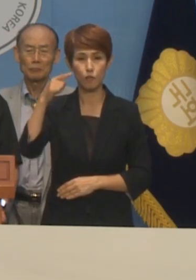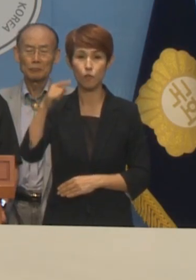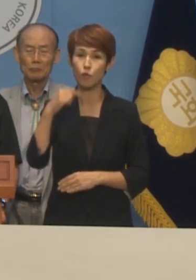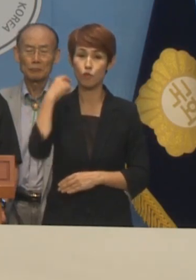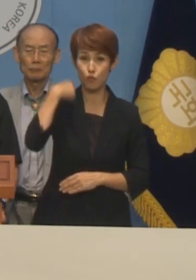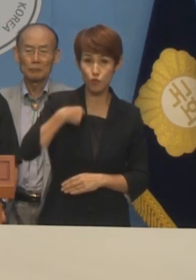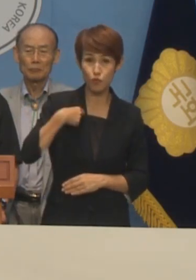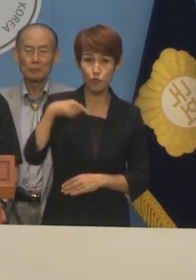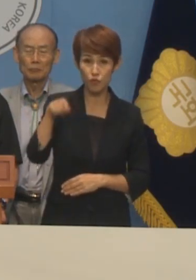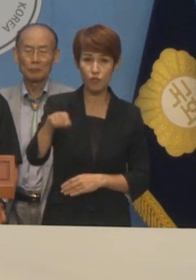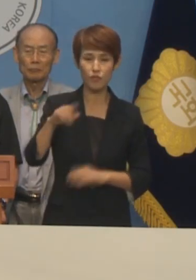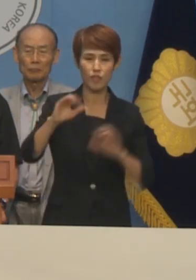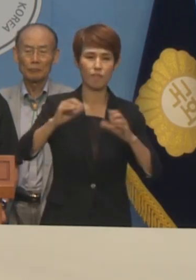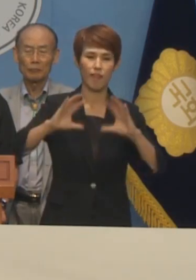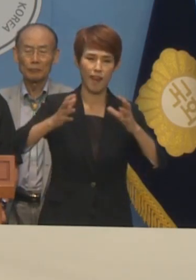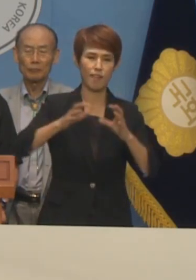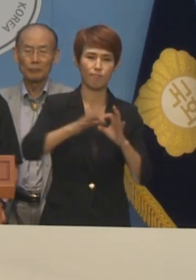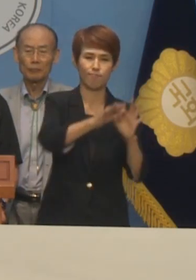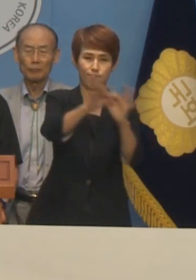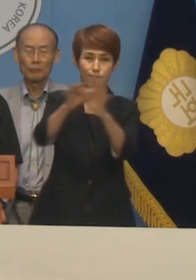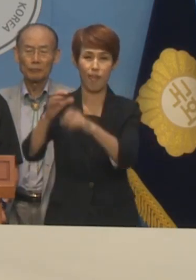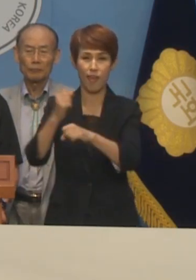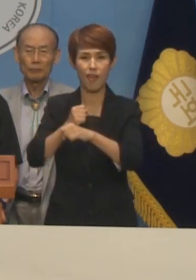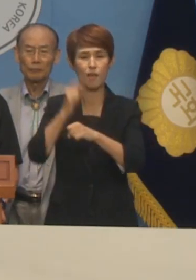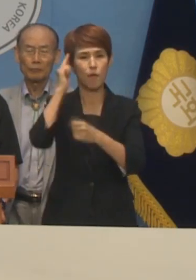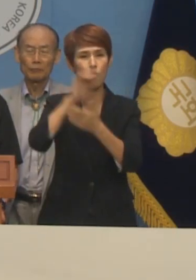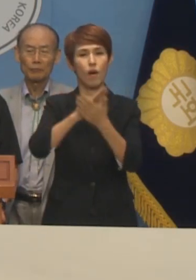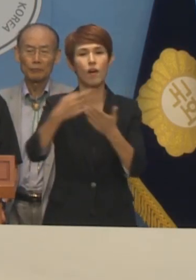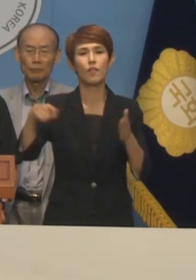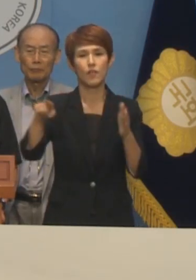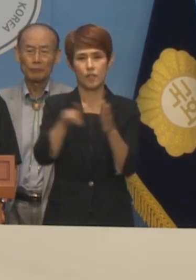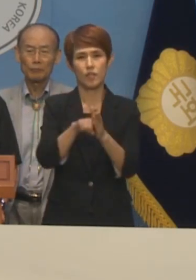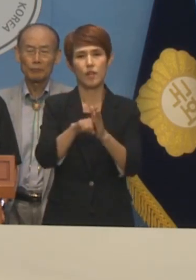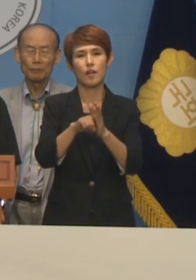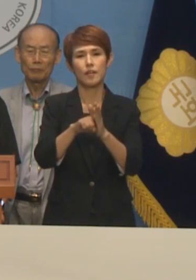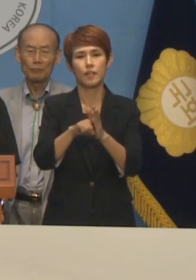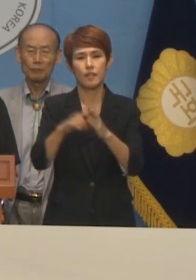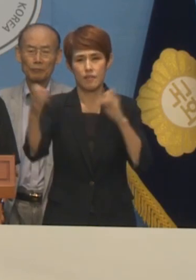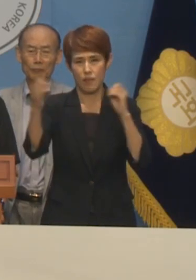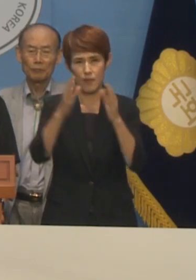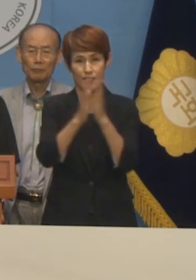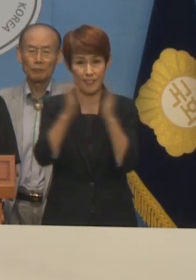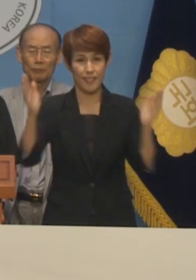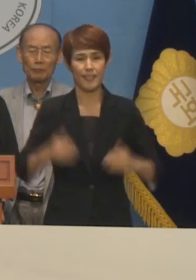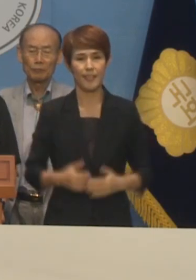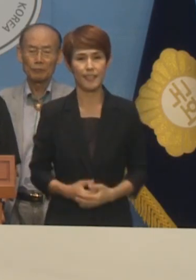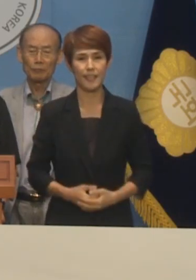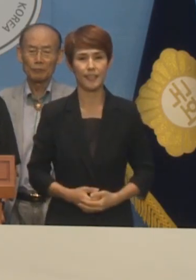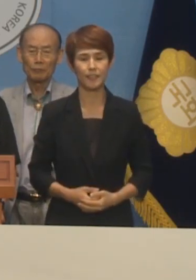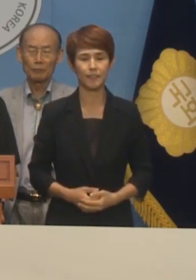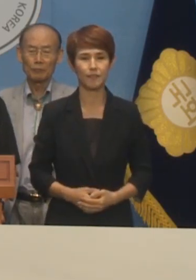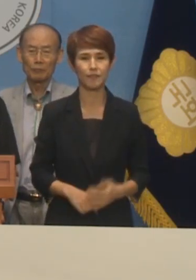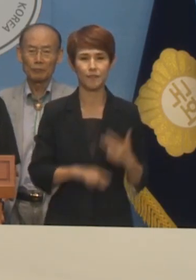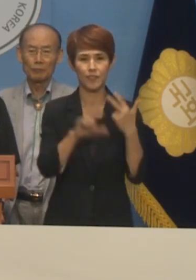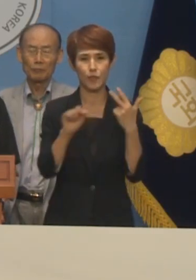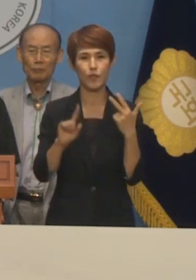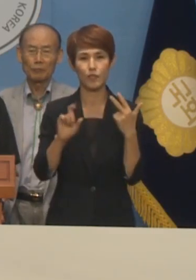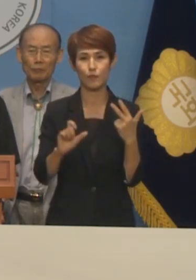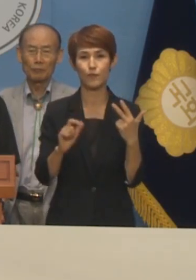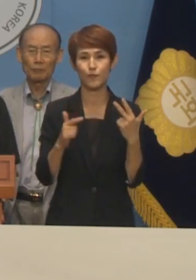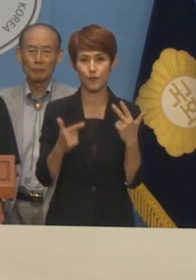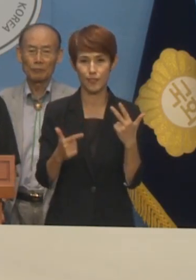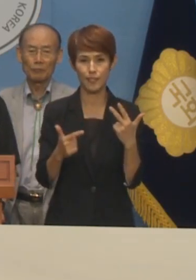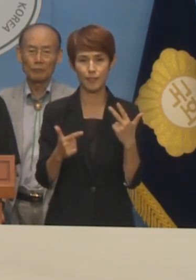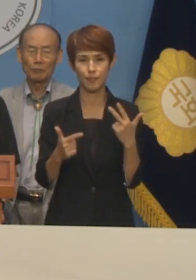기반하여 동북아 평화를 위한 대화를 즉각 시작하자. 2024년 7월